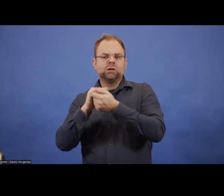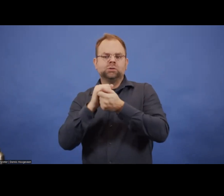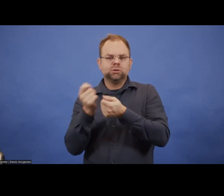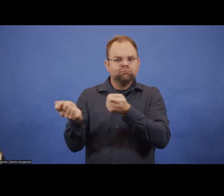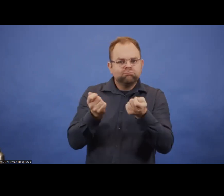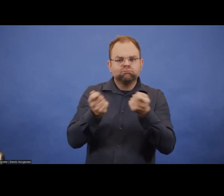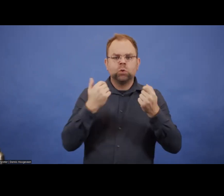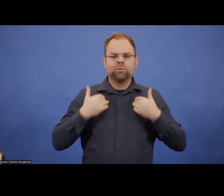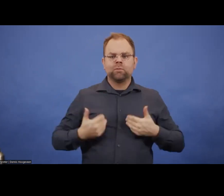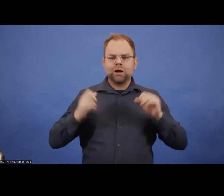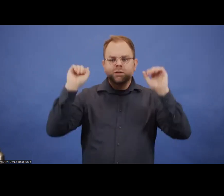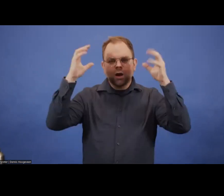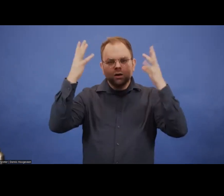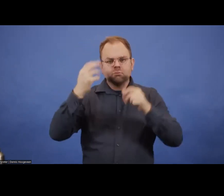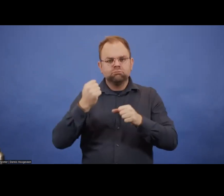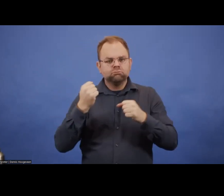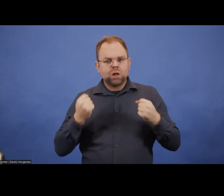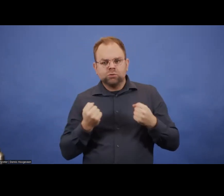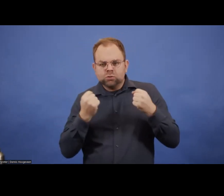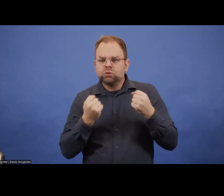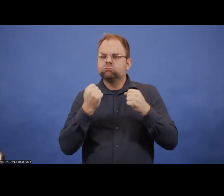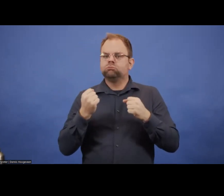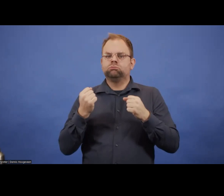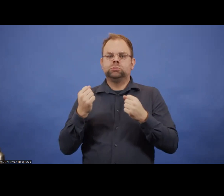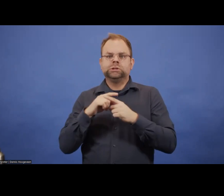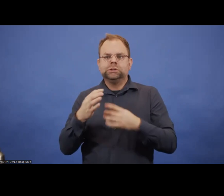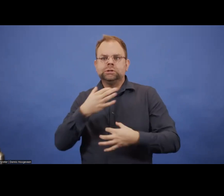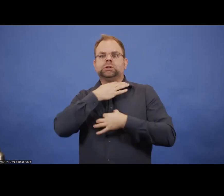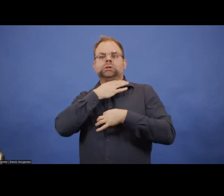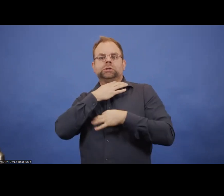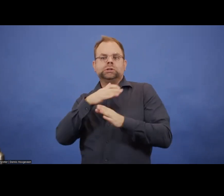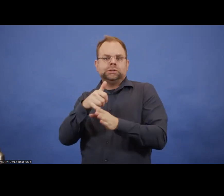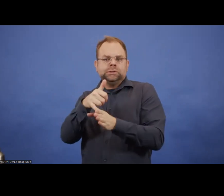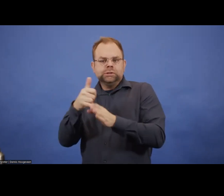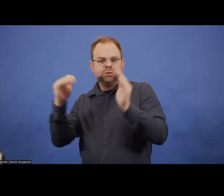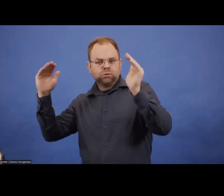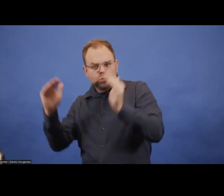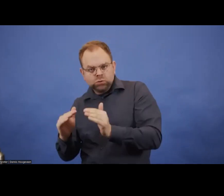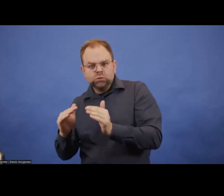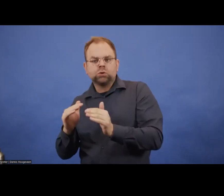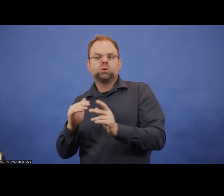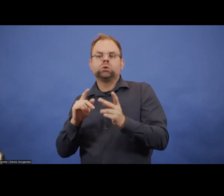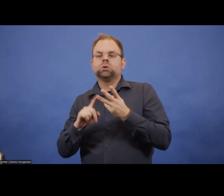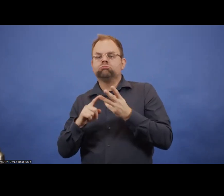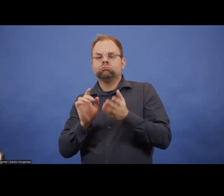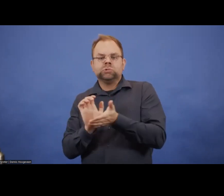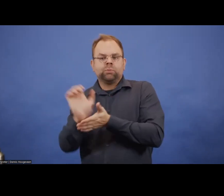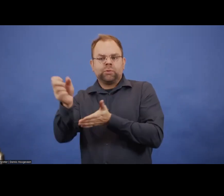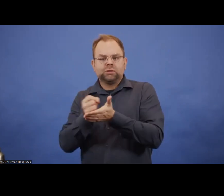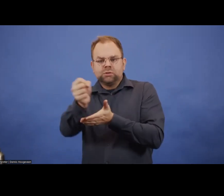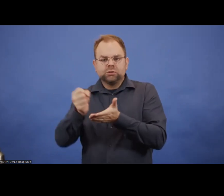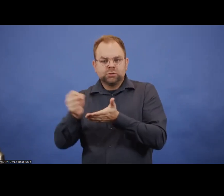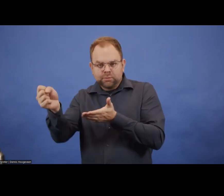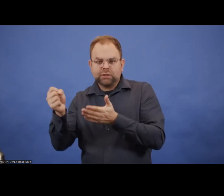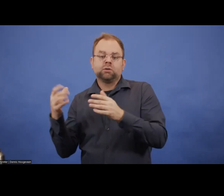reducción de riesgo de los desastres y acción climática. Y ahora estoy en Egipto, en Sharm el-Sheikh,